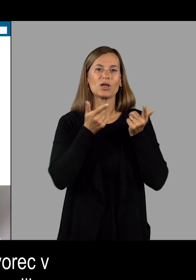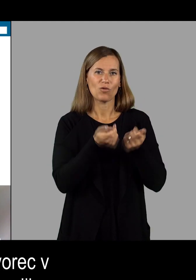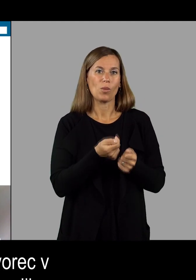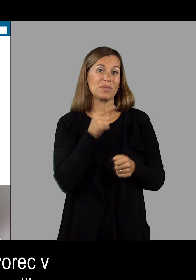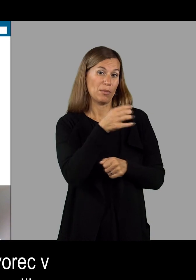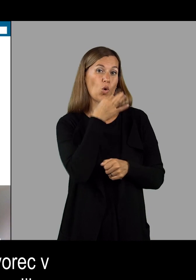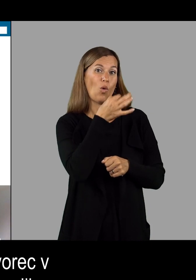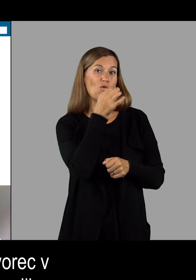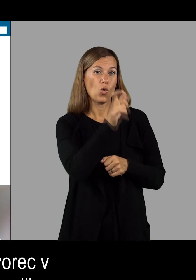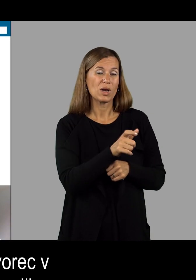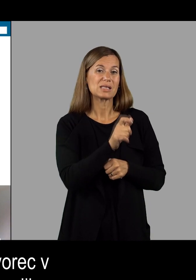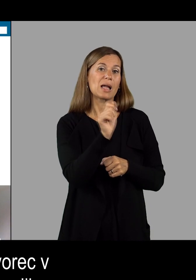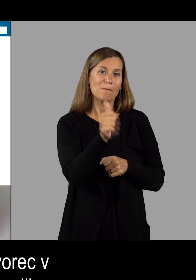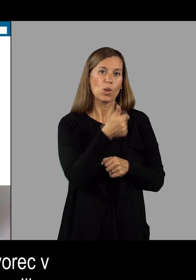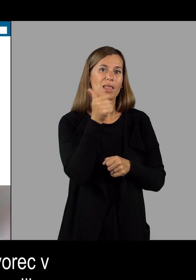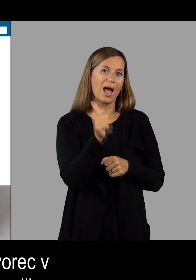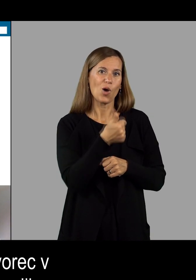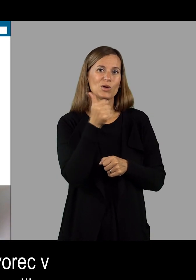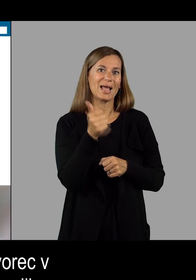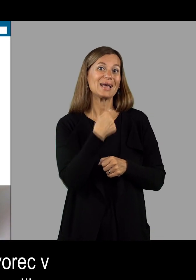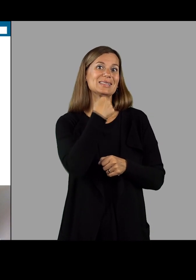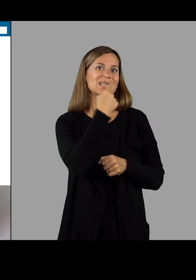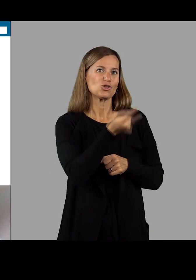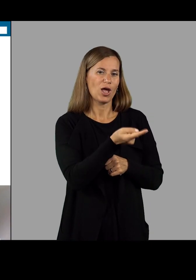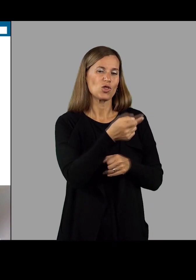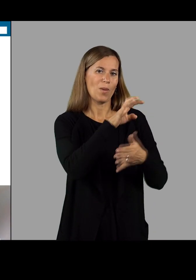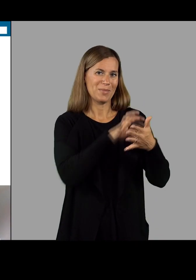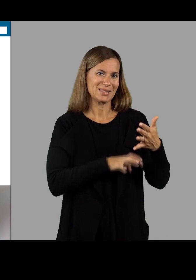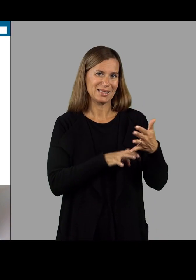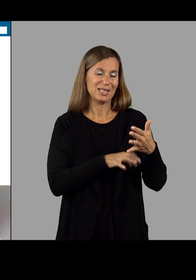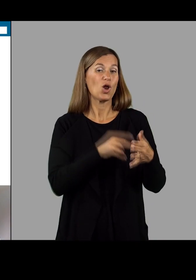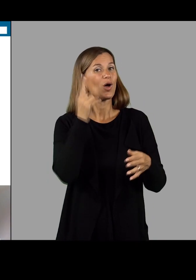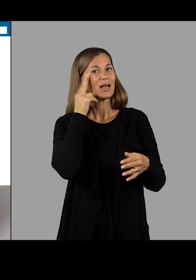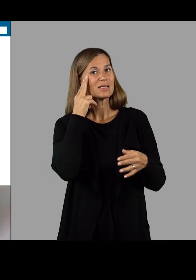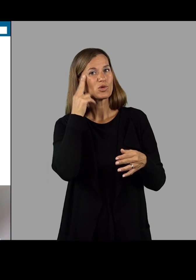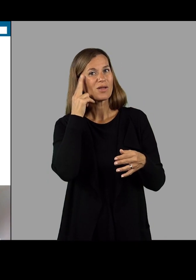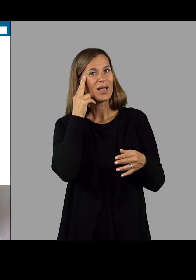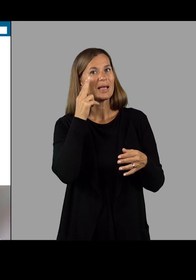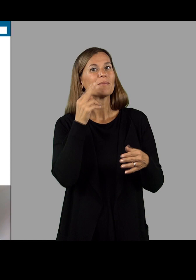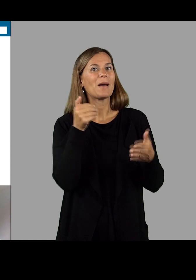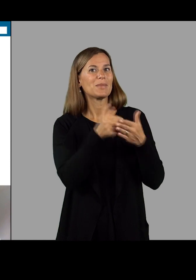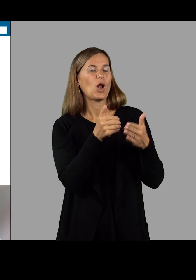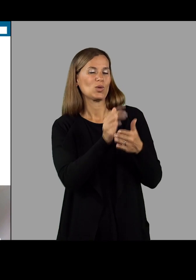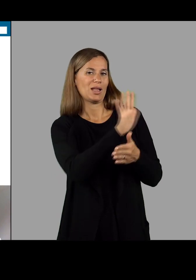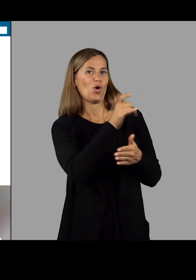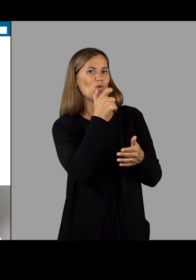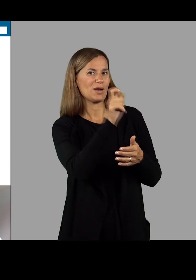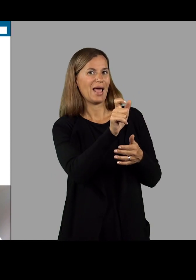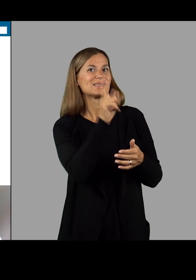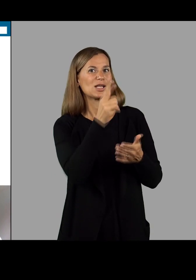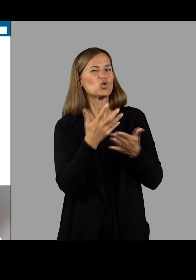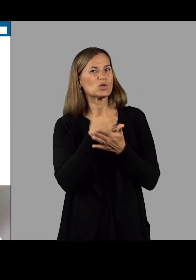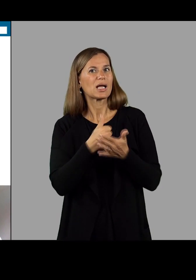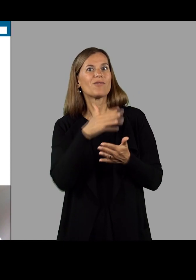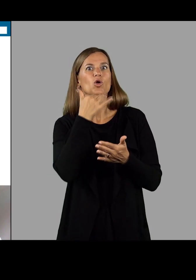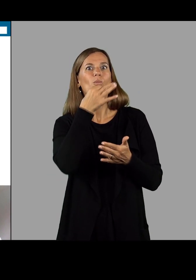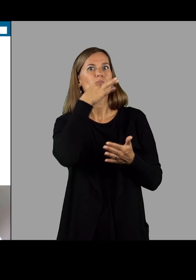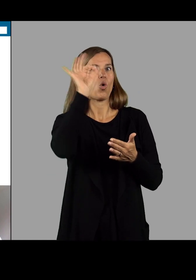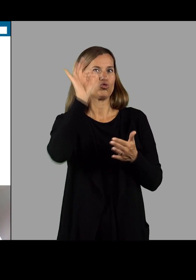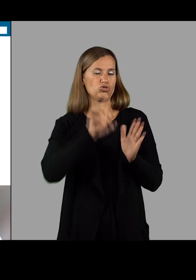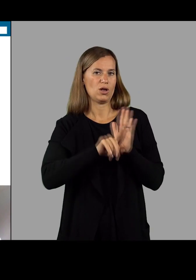v studiu ponavlja izrečeno besedilo, razpoznavalnik adaptira na njegov glas, pa zato dosega bistveno